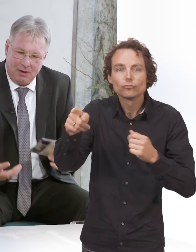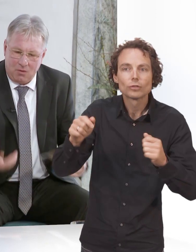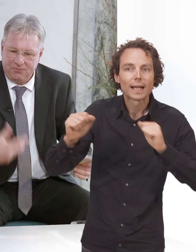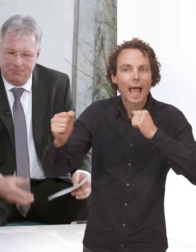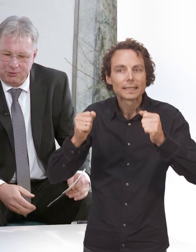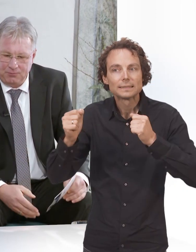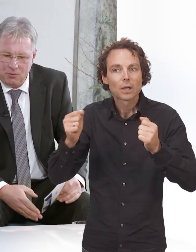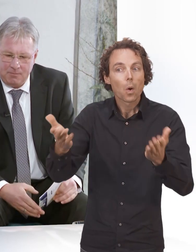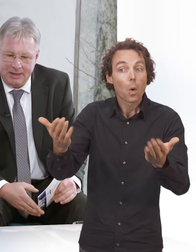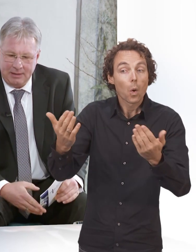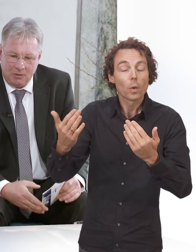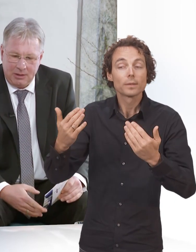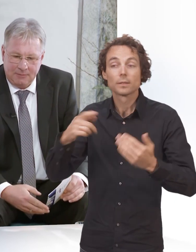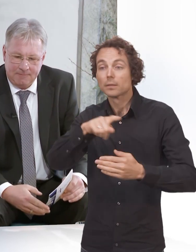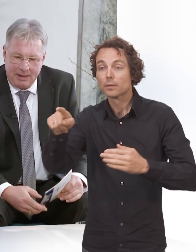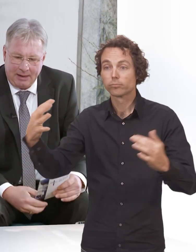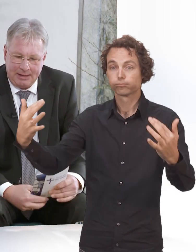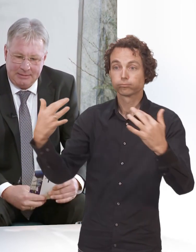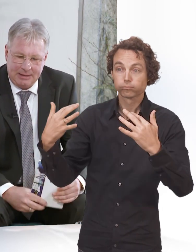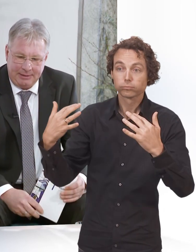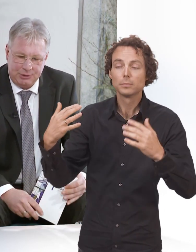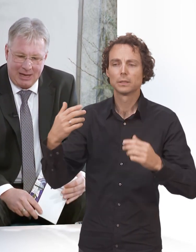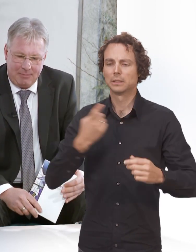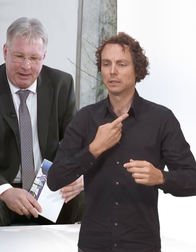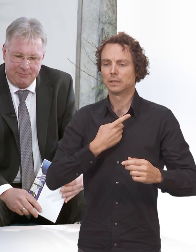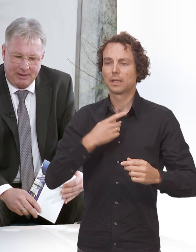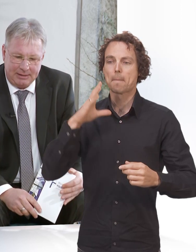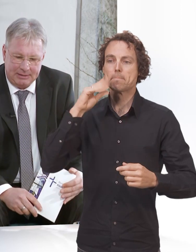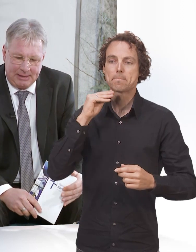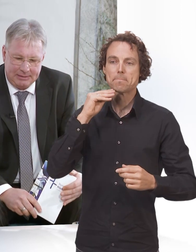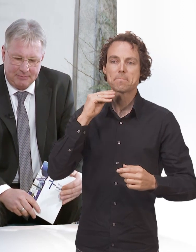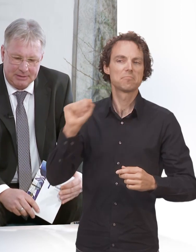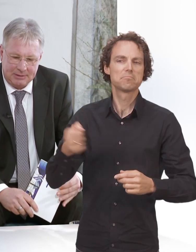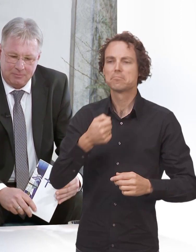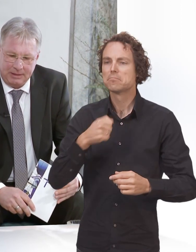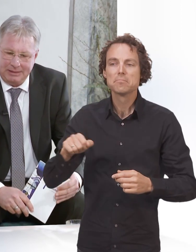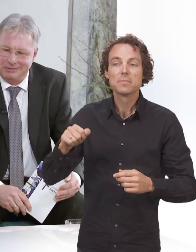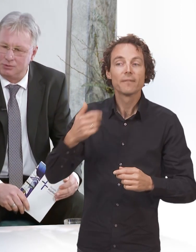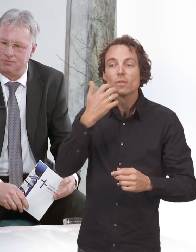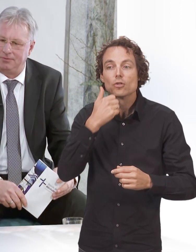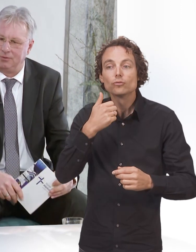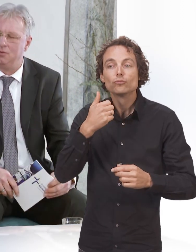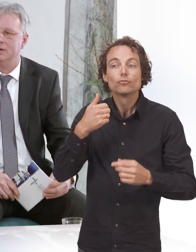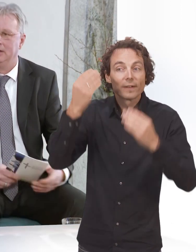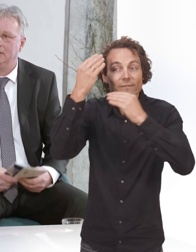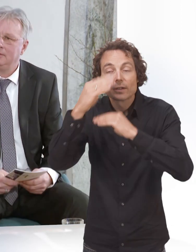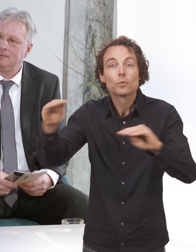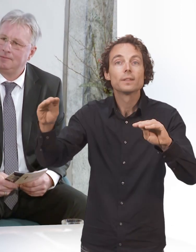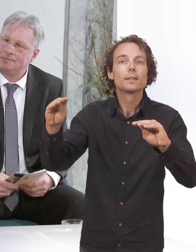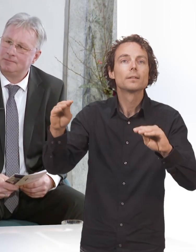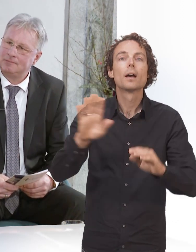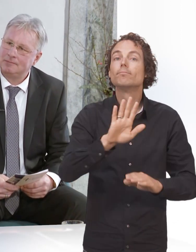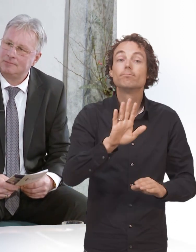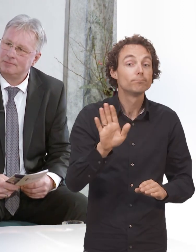und herauf beschwören bei den Leuten. Er kann seinen Schnabel einfach nicht halten, wenn es darum geht, zu verkündigen.